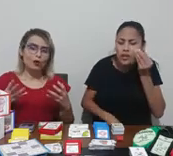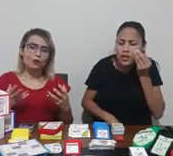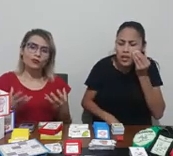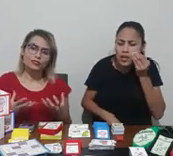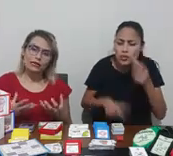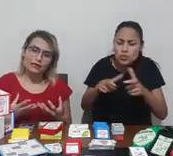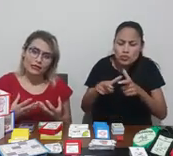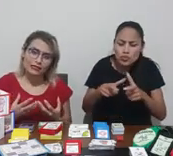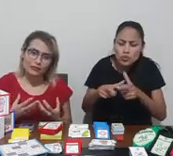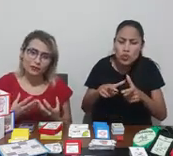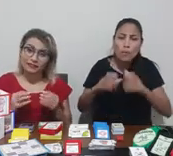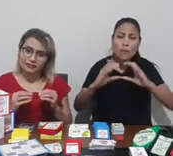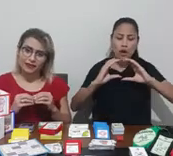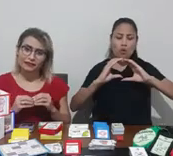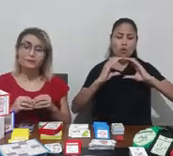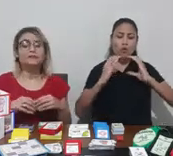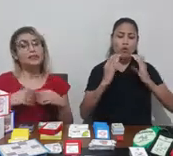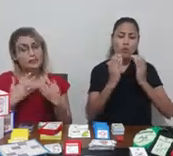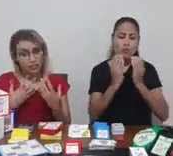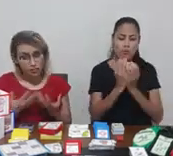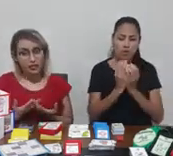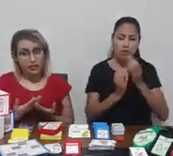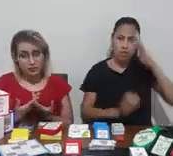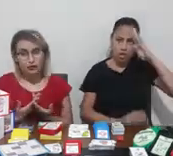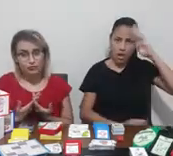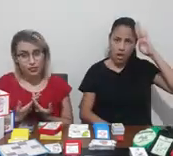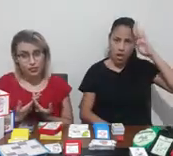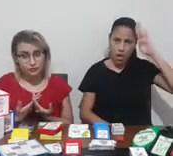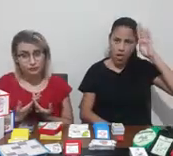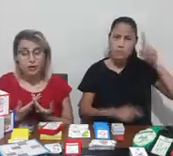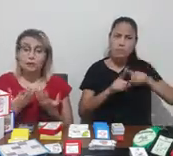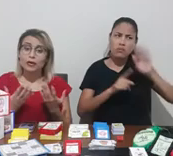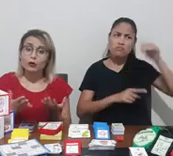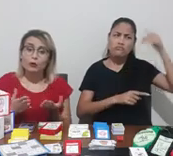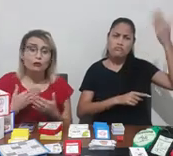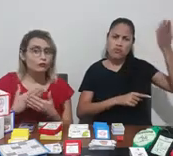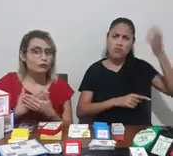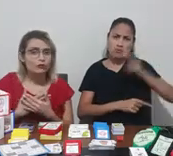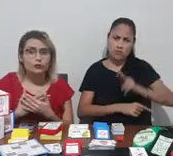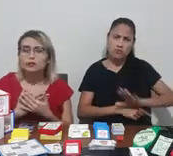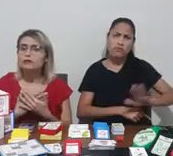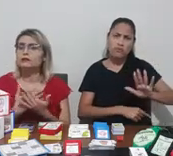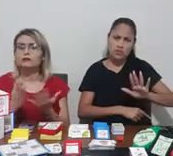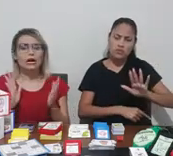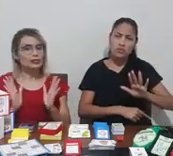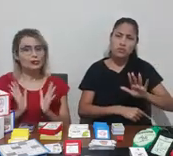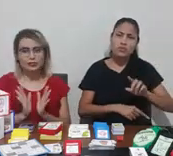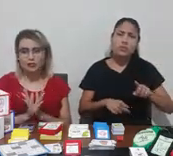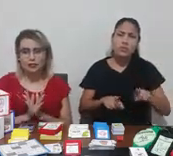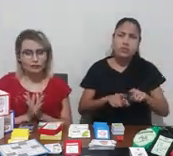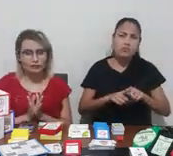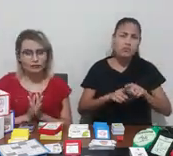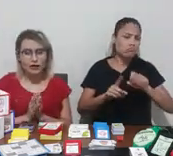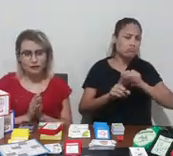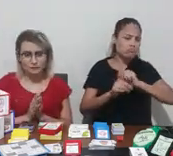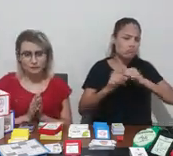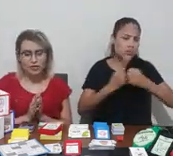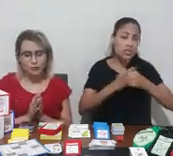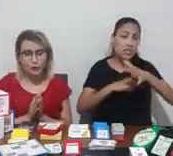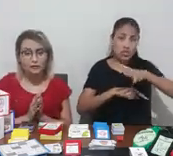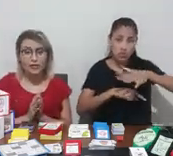a comunidade acadêmica interna e externa da UFCG, bem como toda a sociedade é